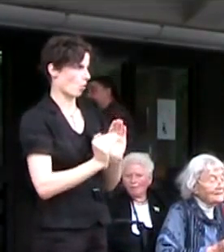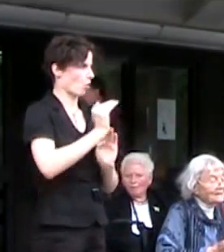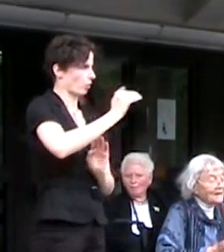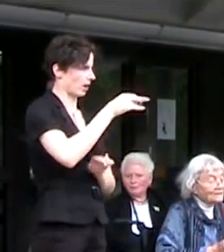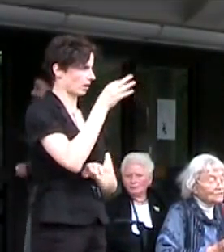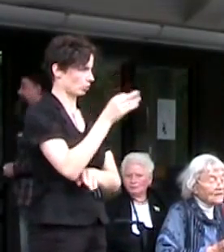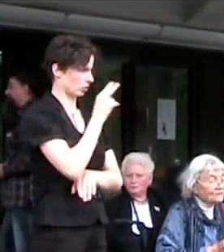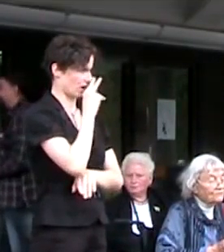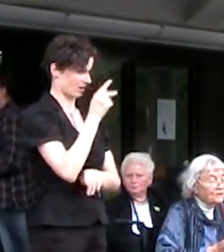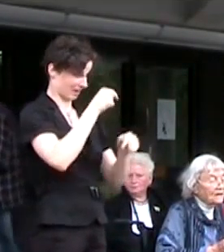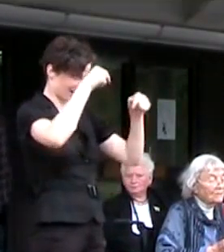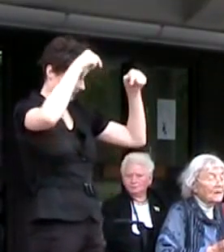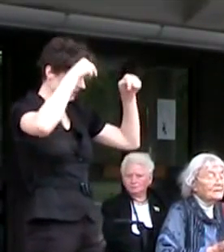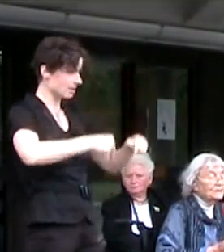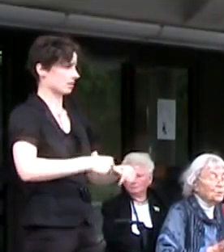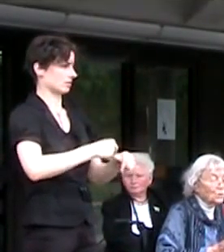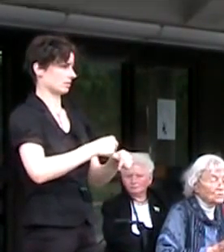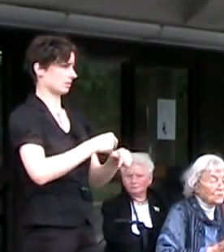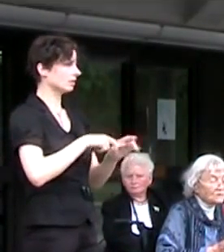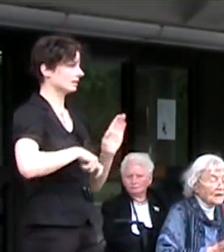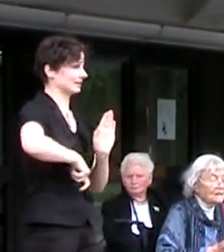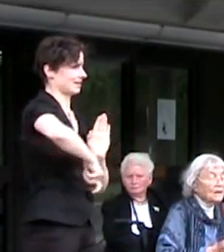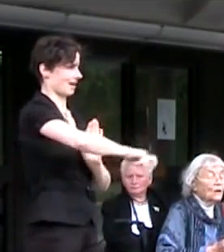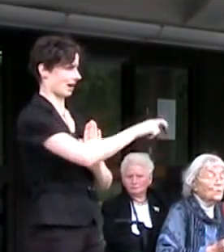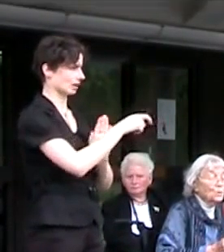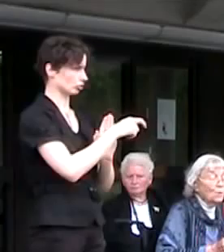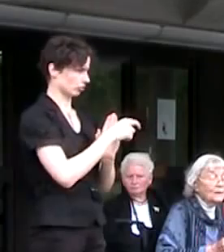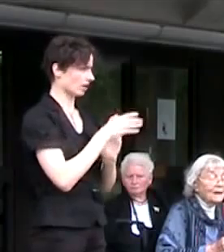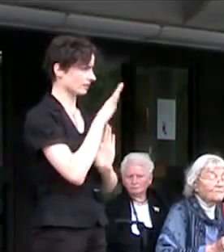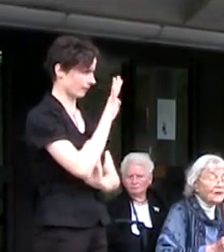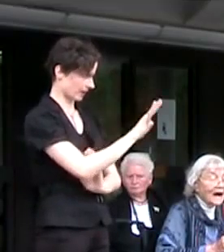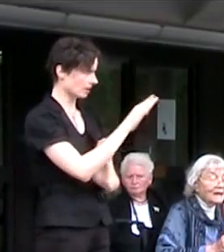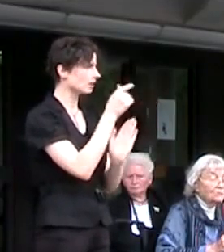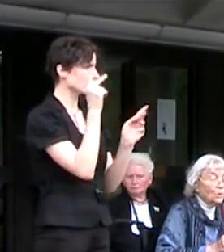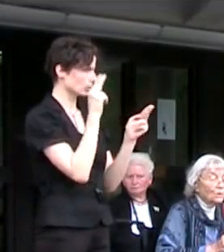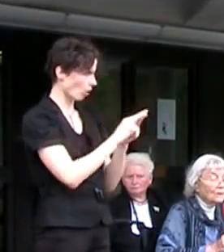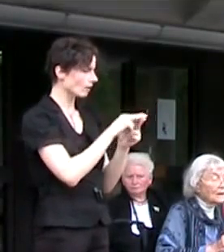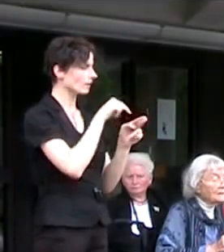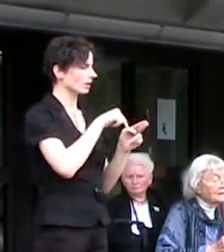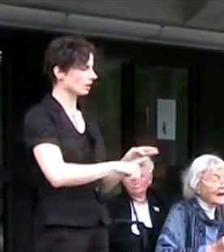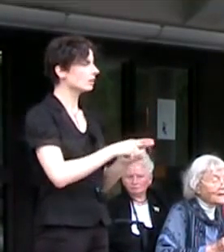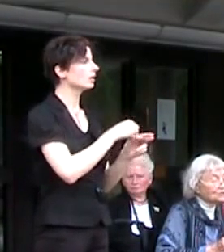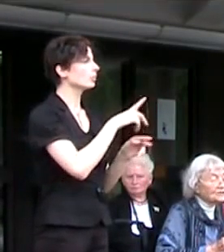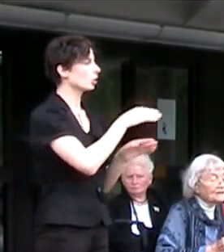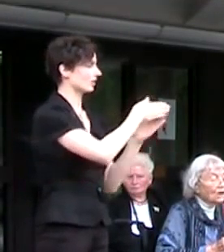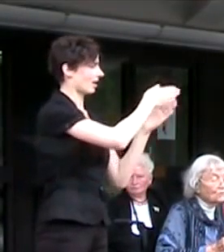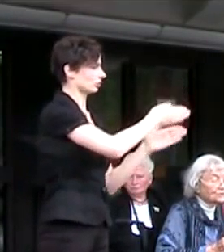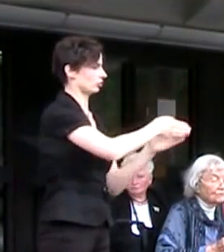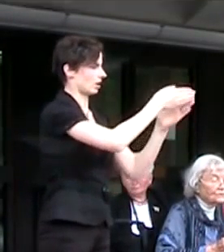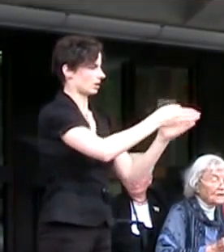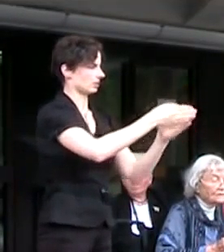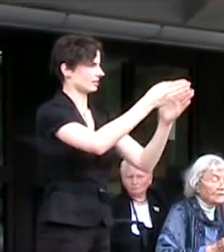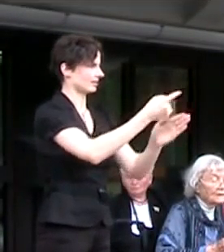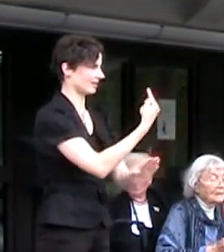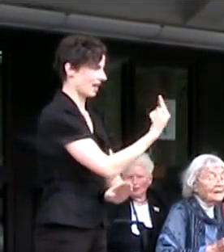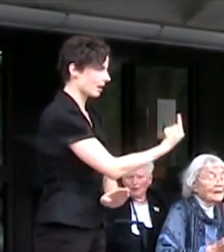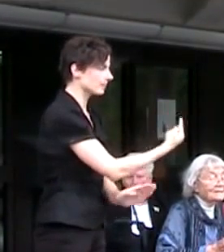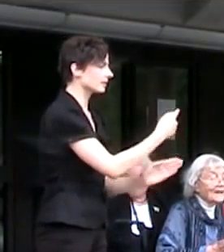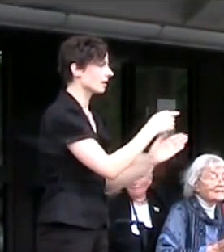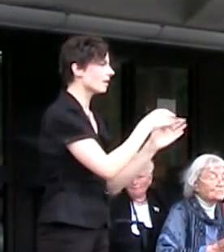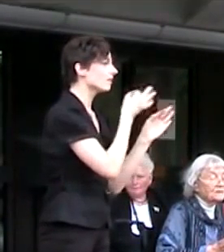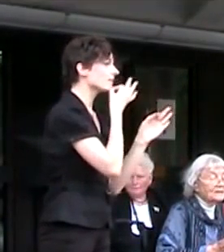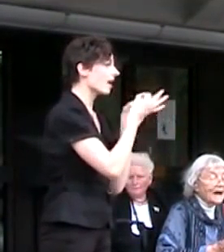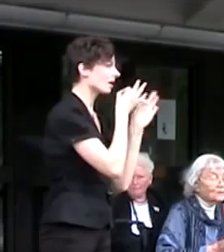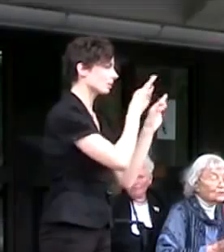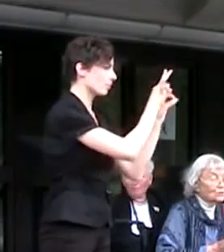Berliner Tiergartenstraße 4 die Todesurteile nur nach Fragebogen, die die Anstalten ausgeführt hatten. In